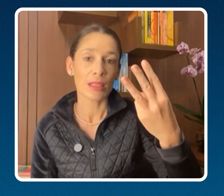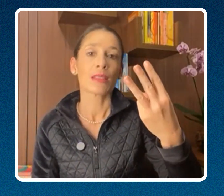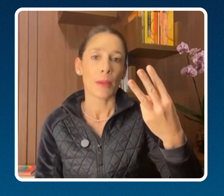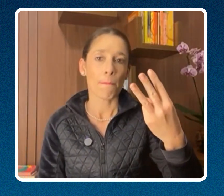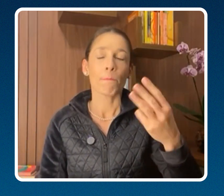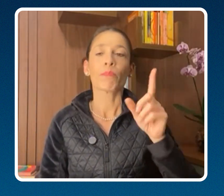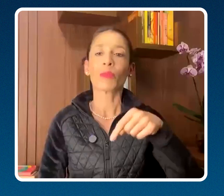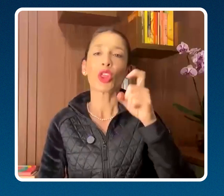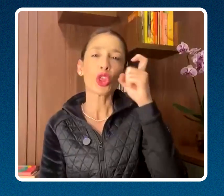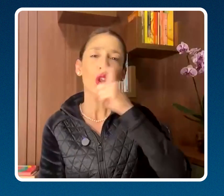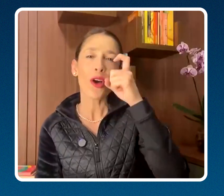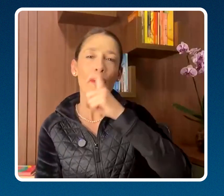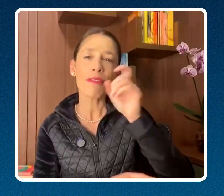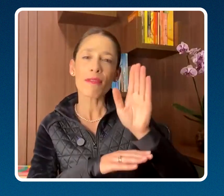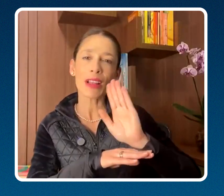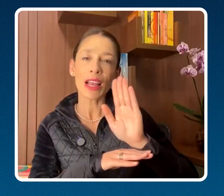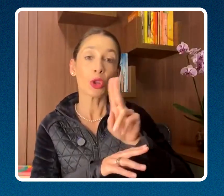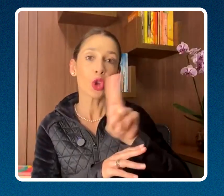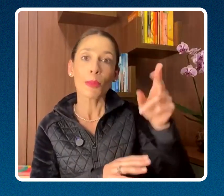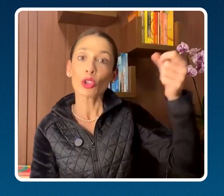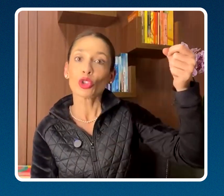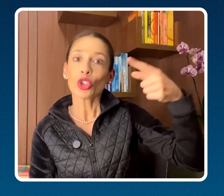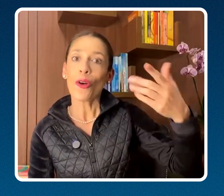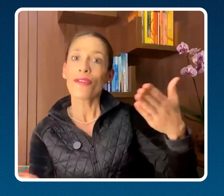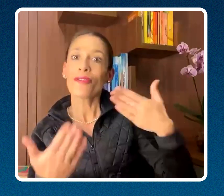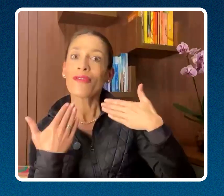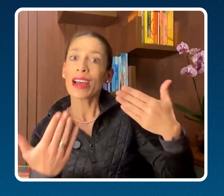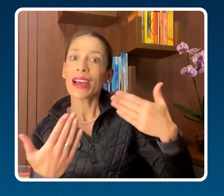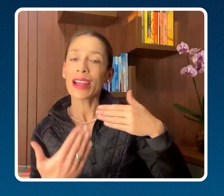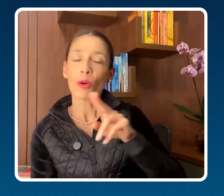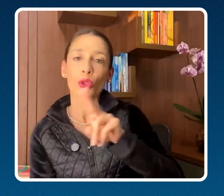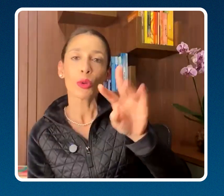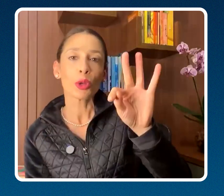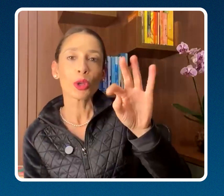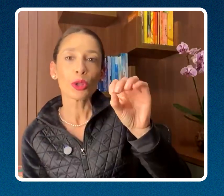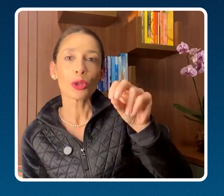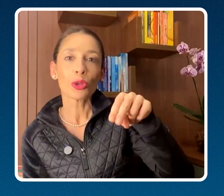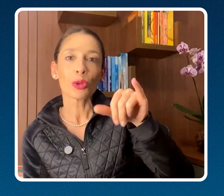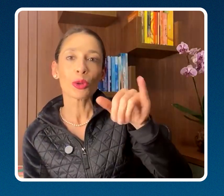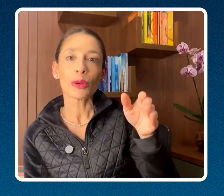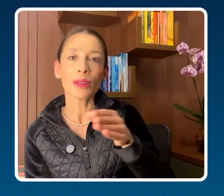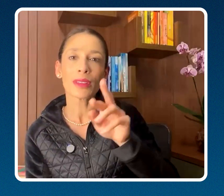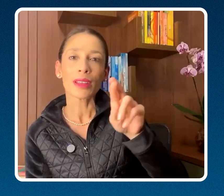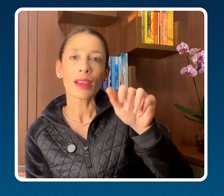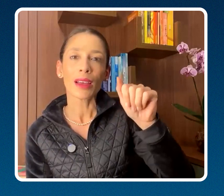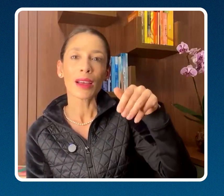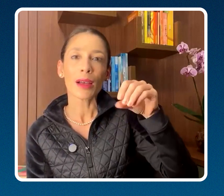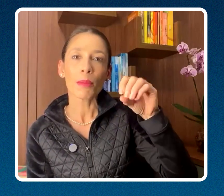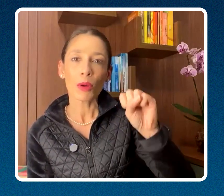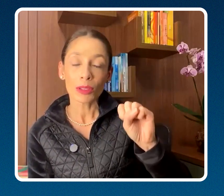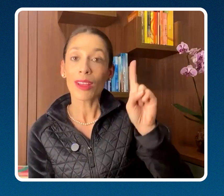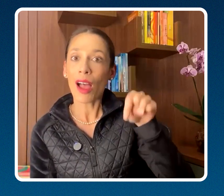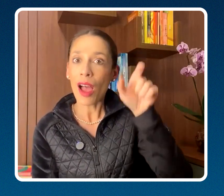numa novela chamada Sol de Verão, em que o Tony Ramos ele era o ator e fazia um papel de uma pessoa